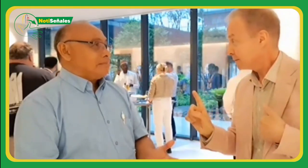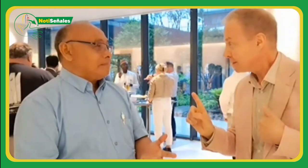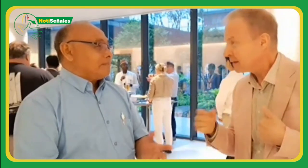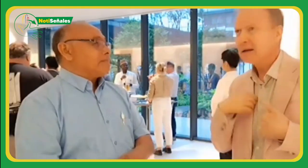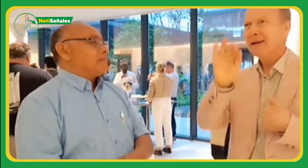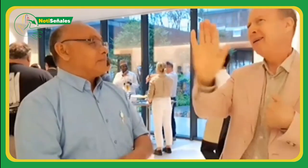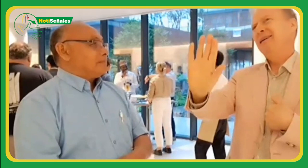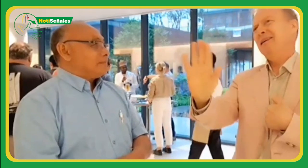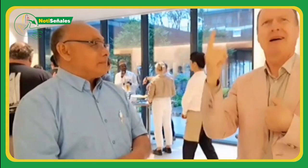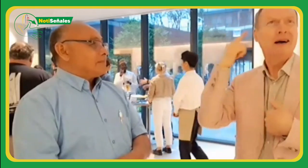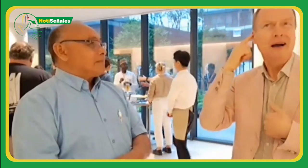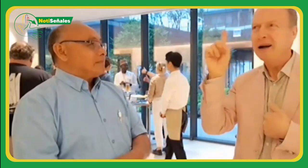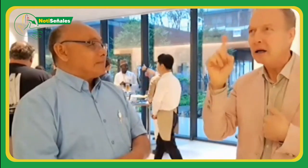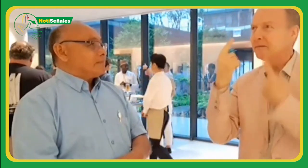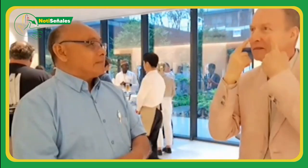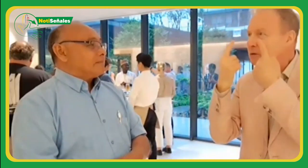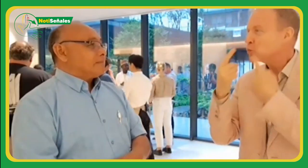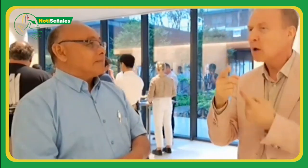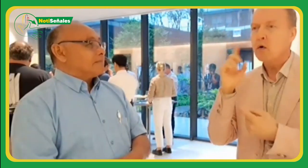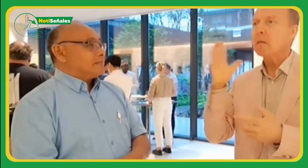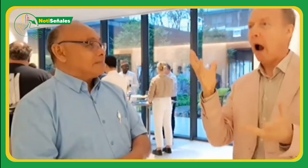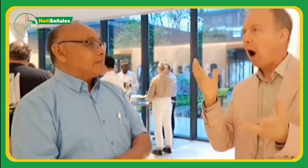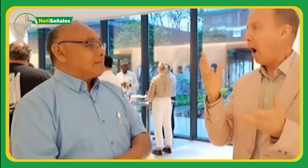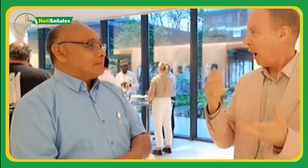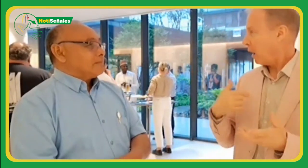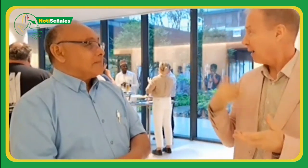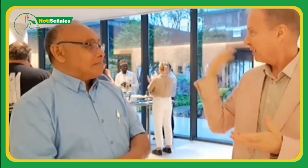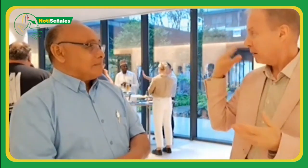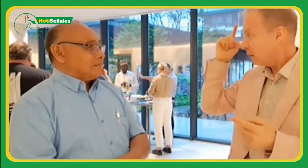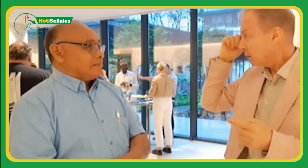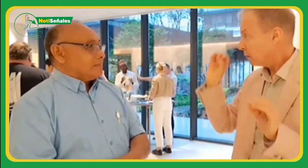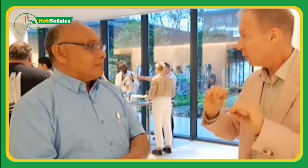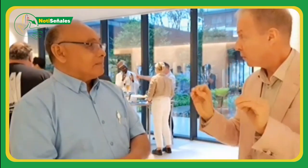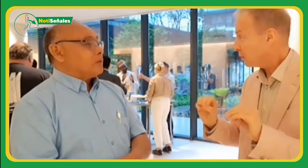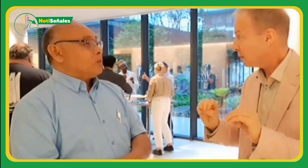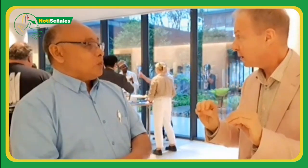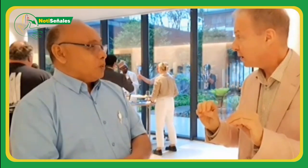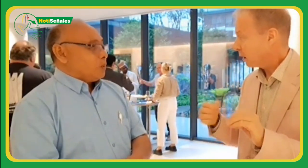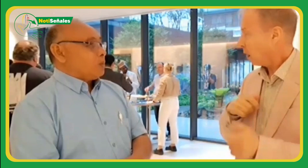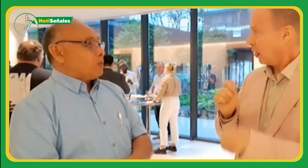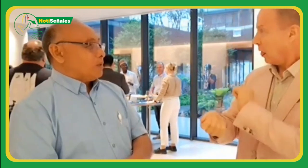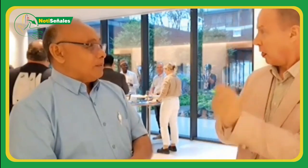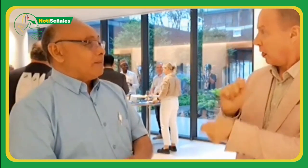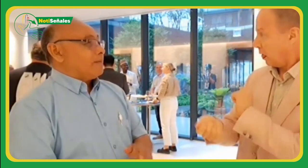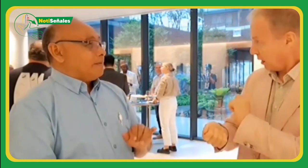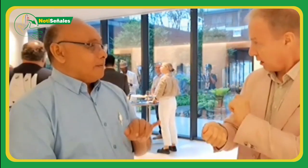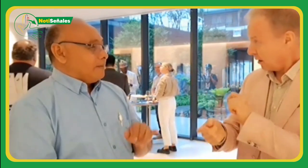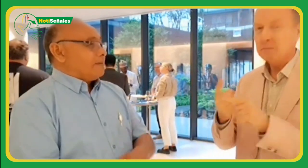las personas sordas no las percibimos aclaramos que recibimos estímulos visuales antes no tenían eso en cuenta e hicieron ese ajuste